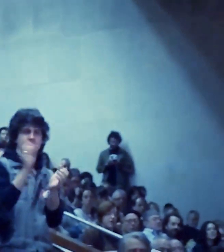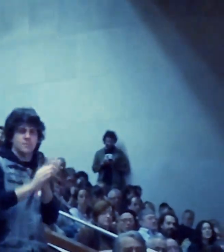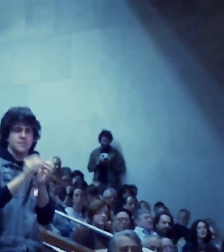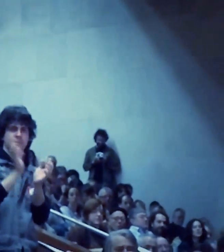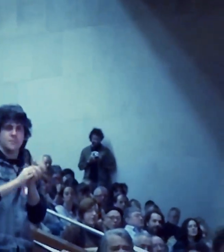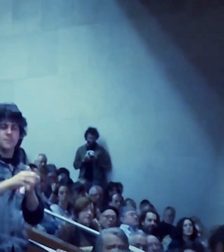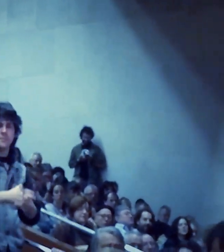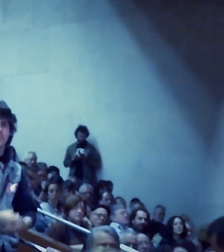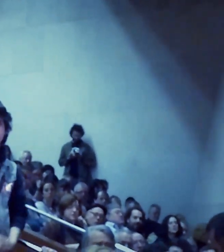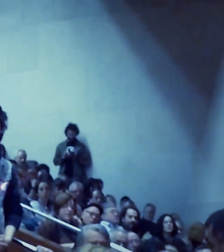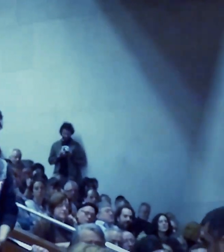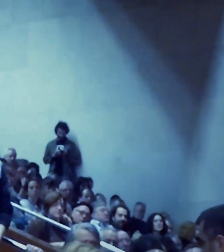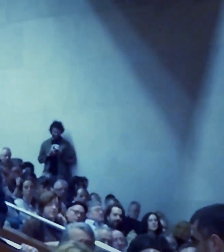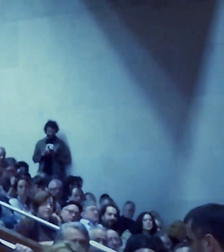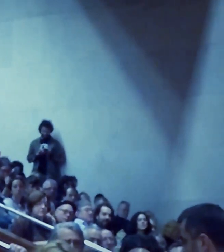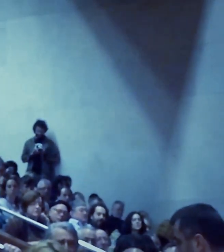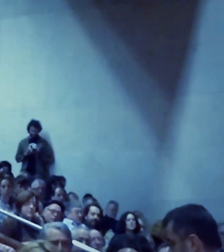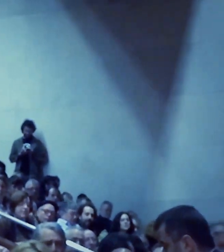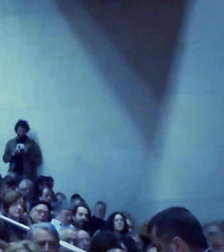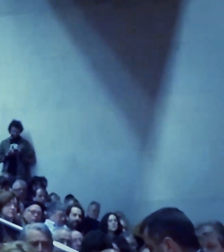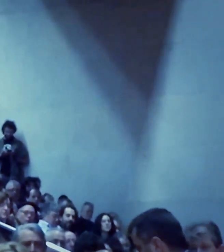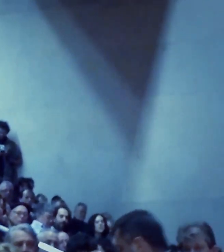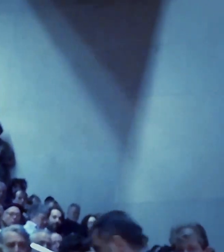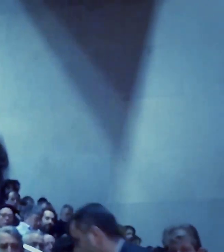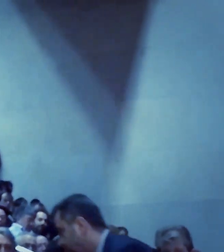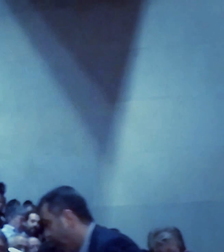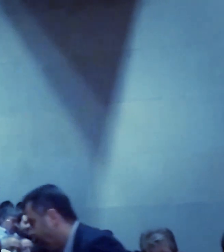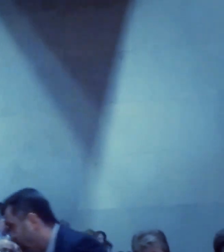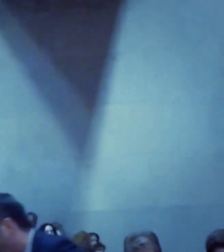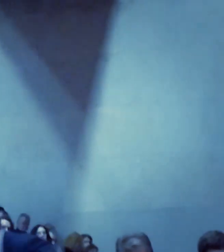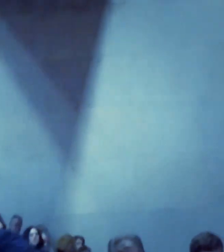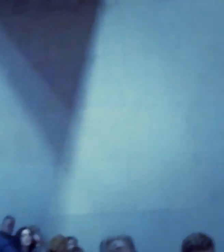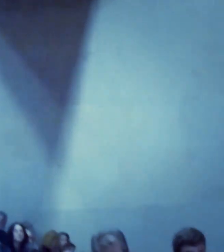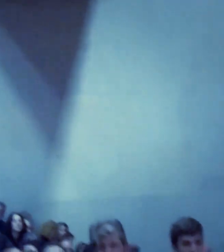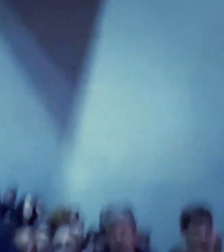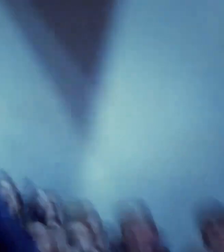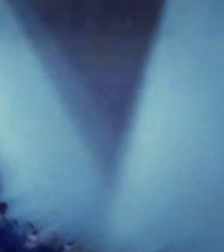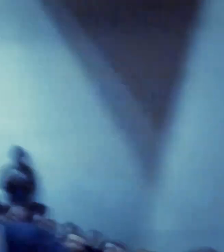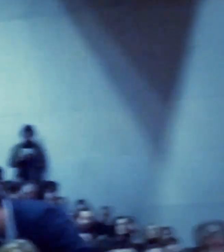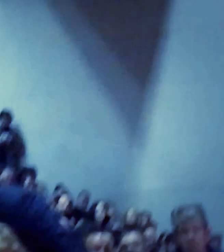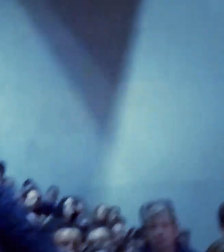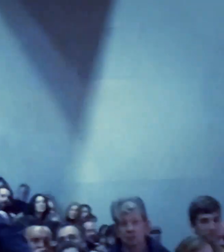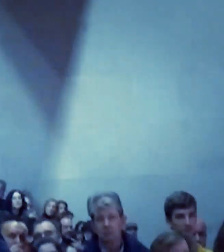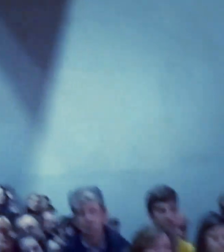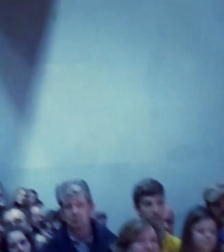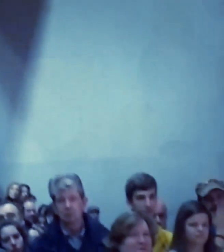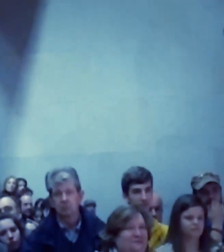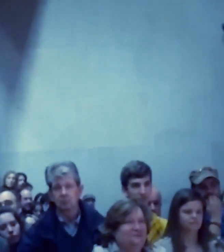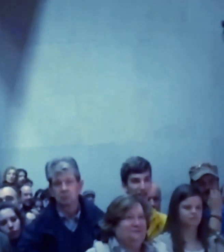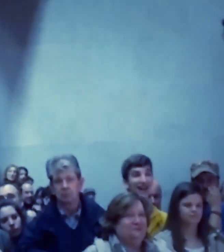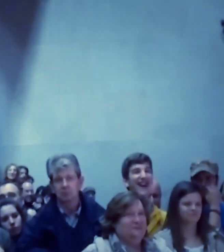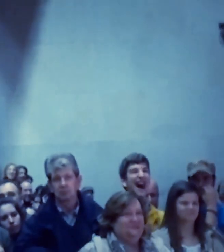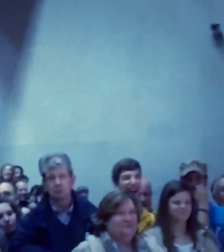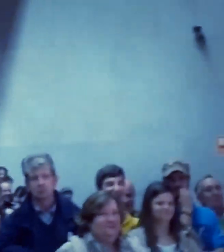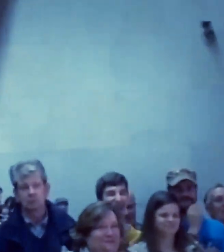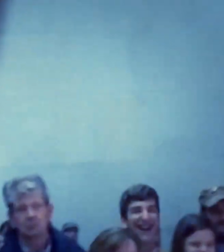absolutamente en congruencia con a historia do nacionalismo galego e que nunca houve un nacionalismo burgués ni falta de perdido